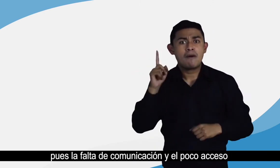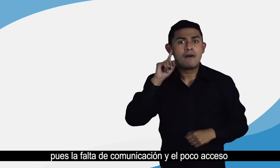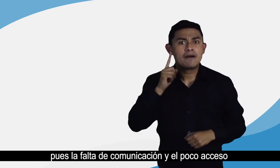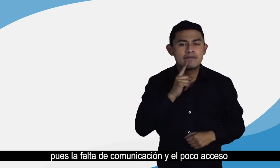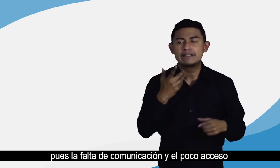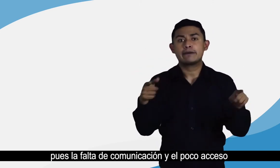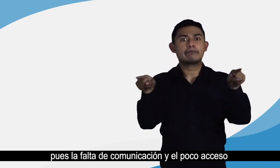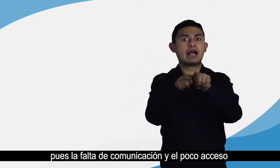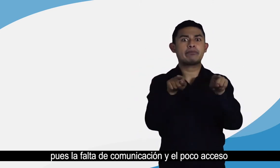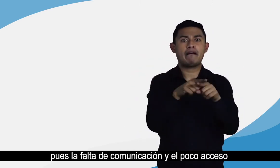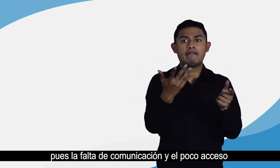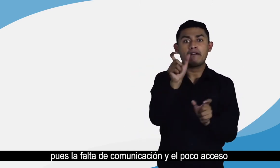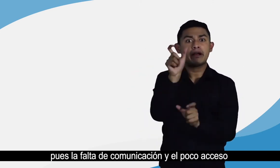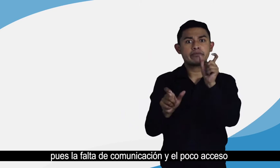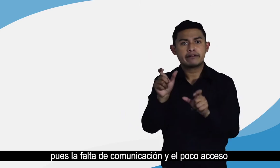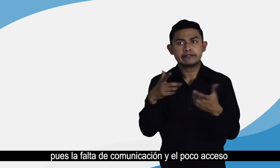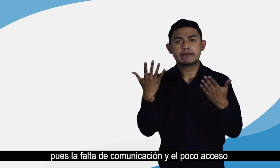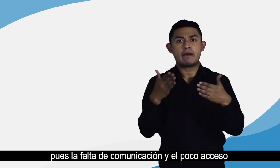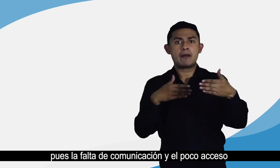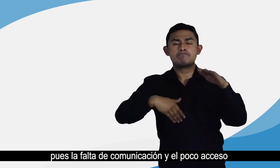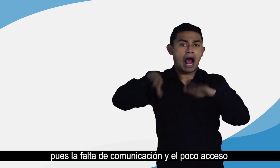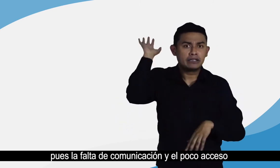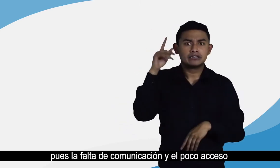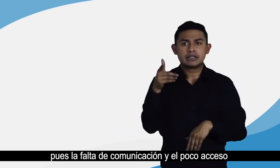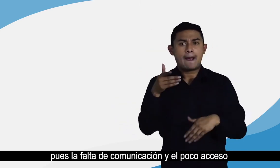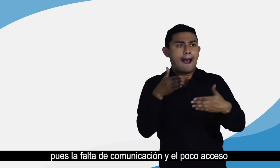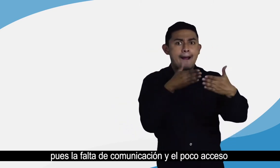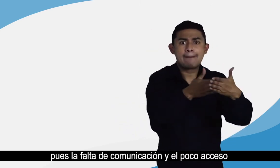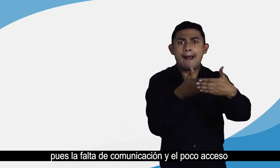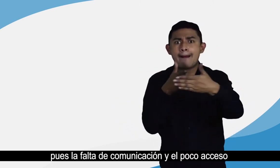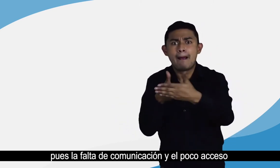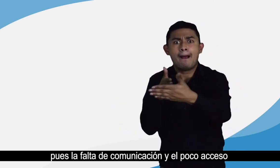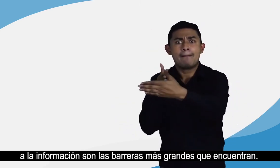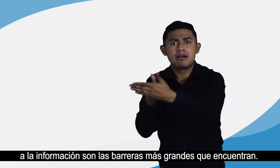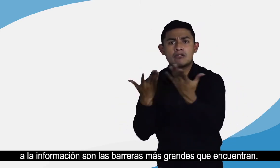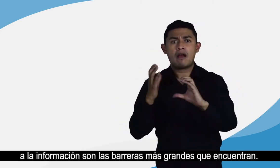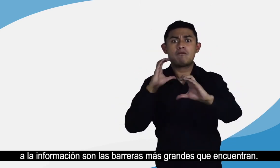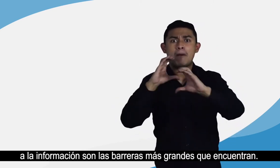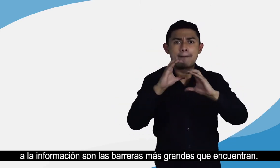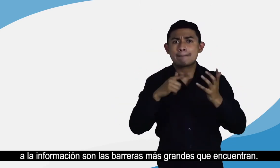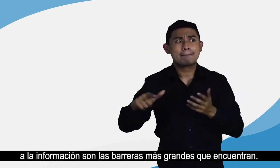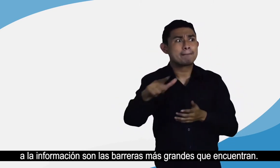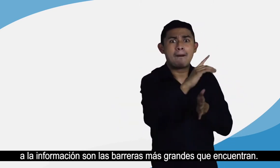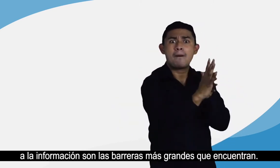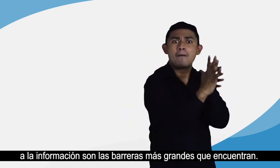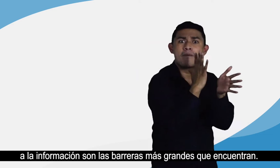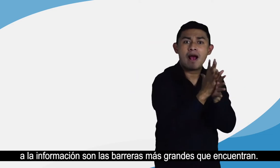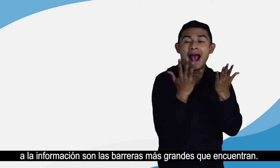pues la falta de comunicación y el poco acceso a la información son las barreras más